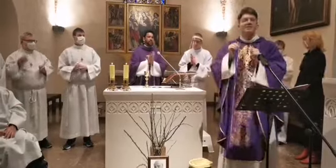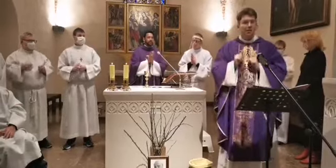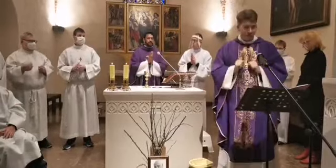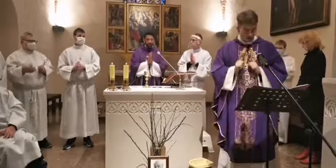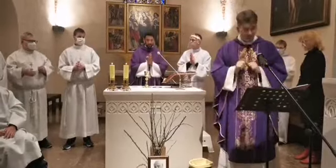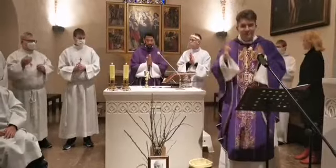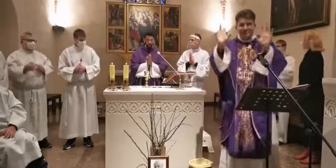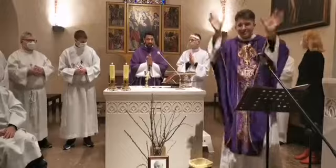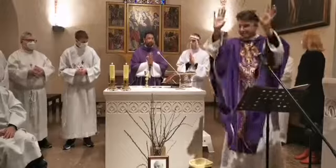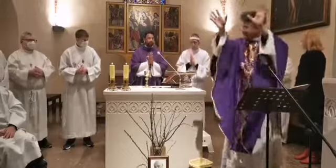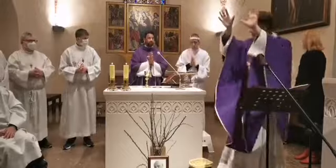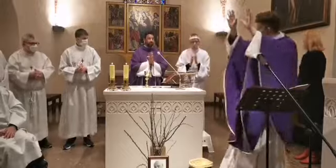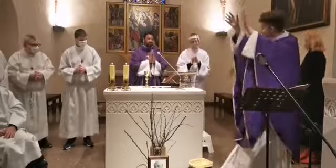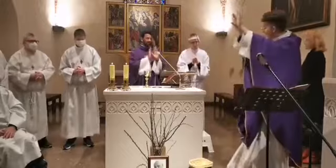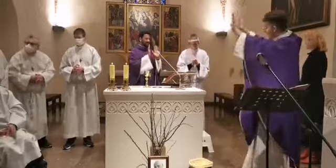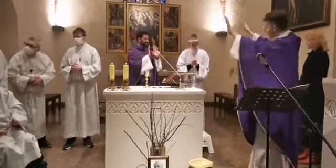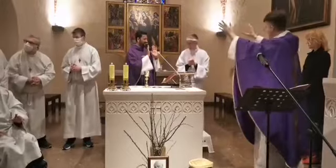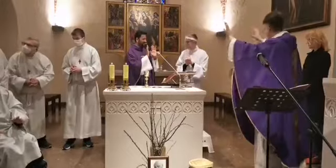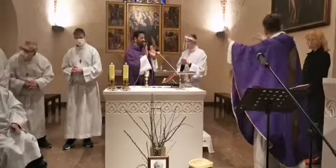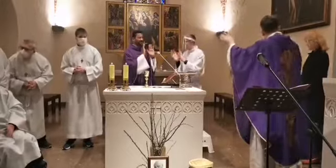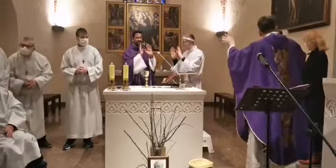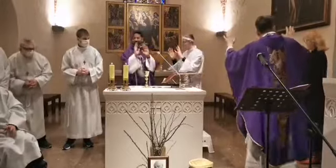znak pokoju.